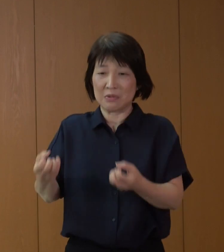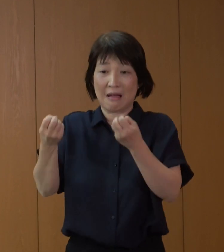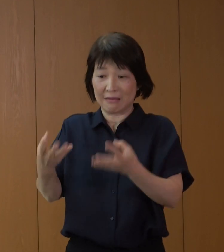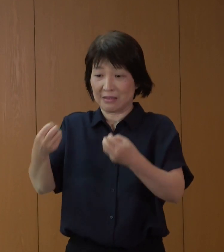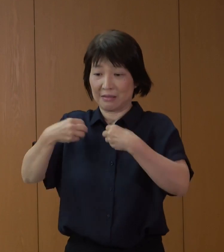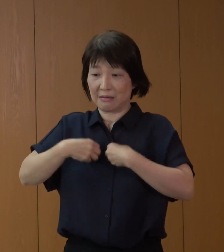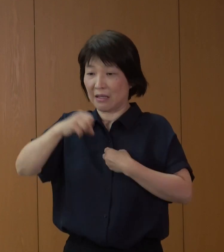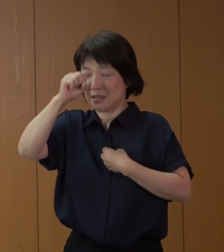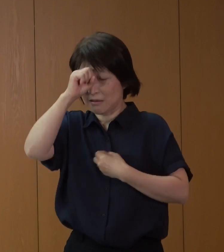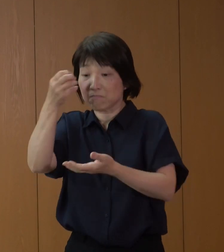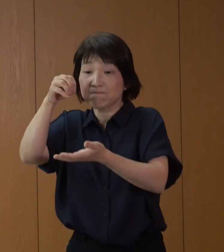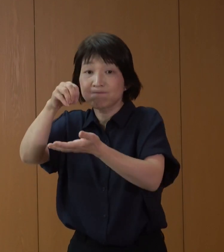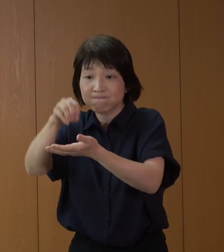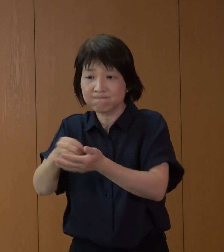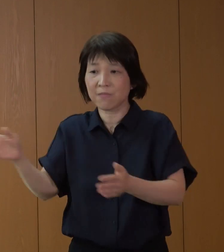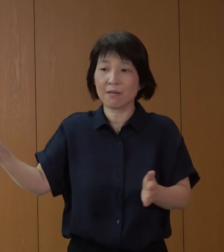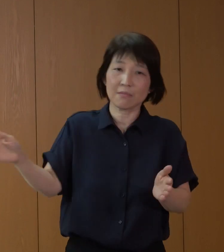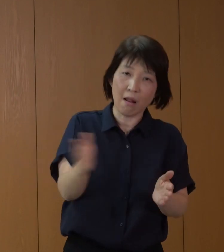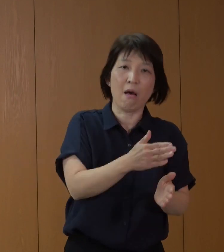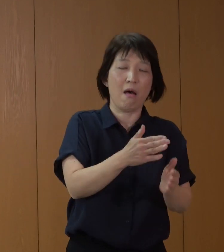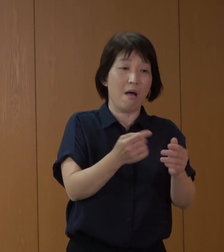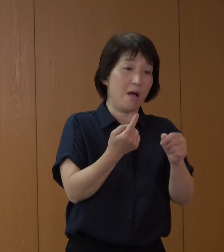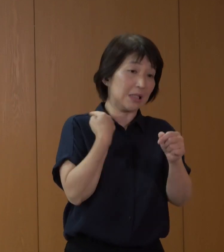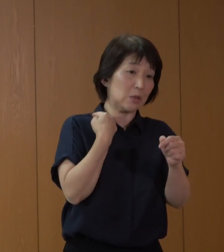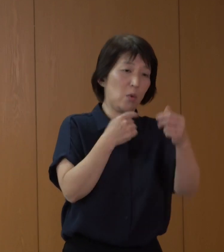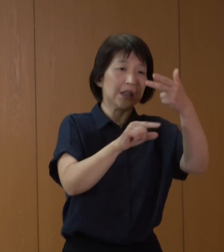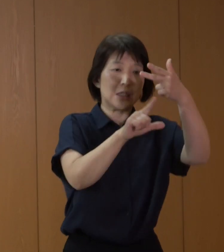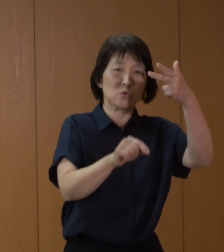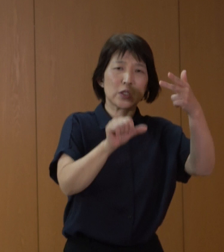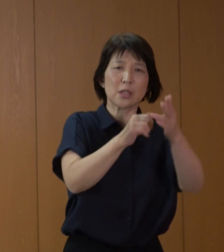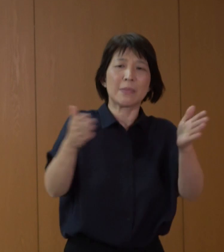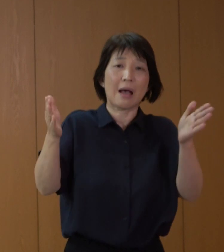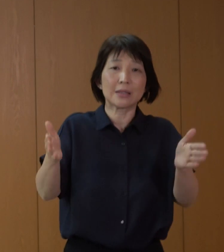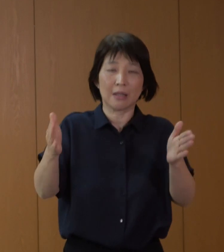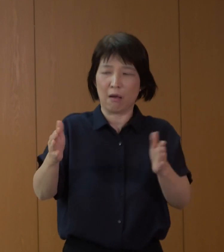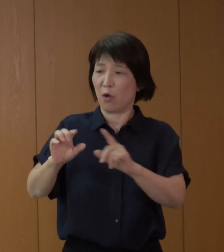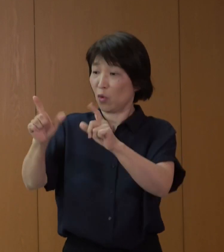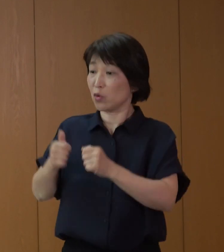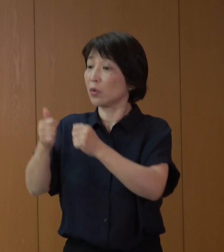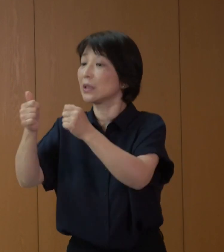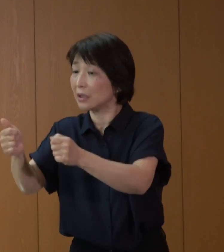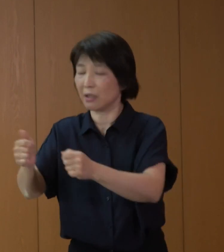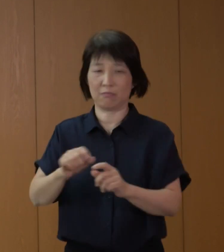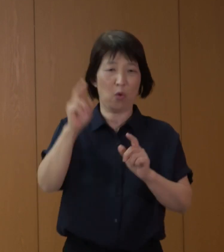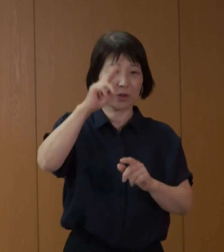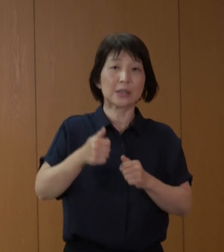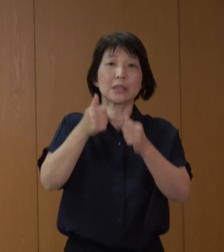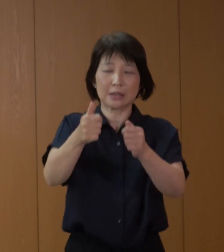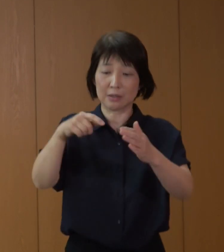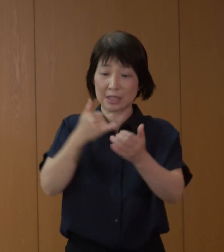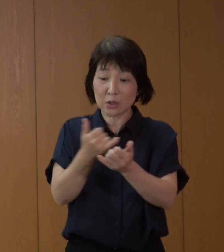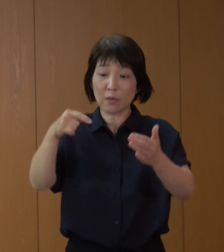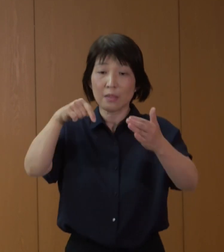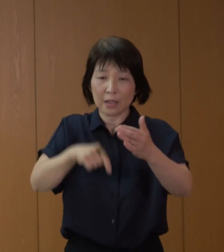者が確認されて以来、昨日までに東京や大阪と往来をした方など13人の感染が